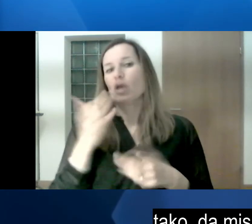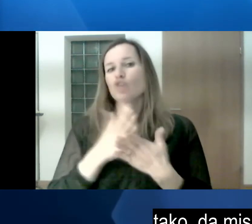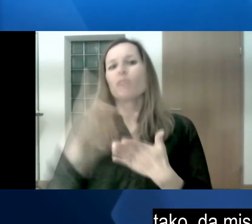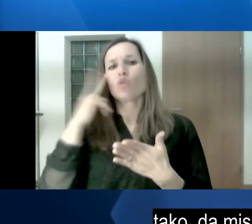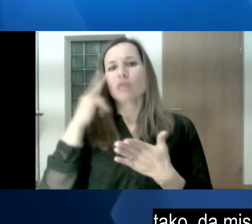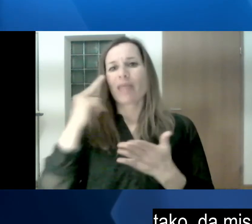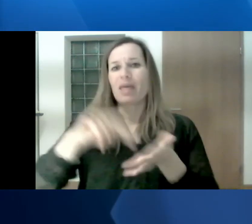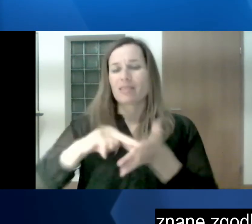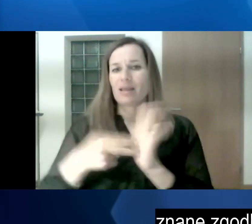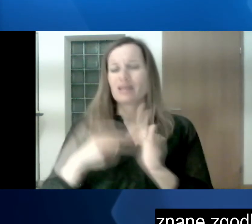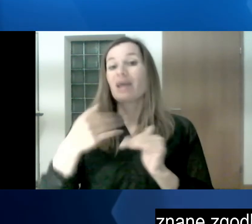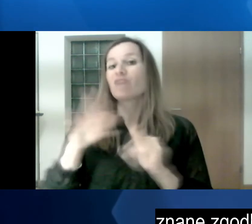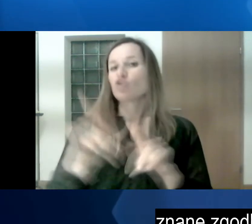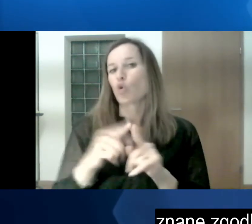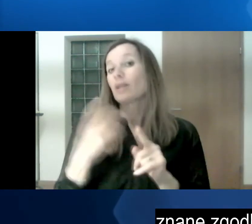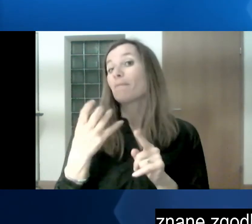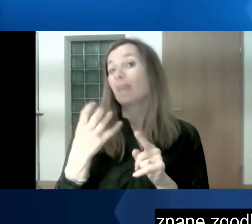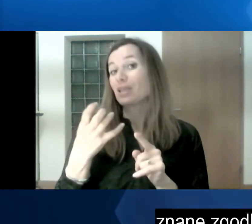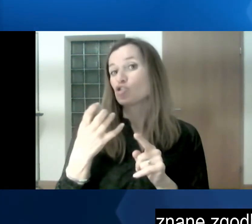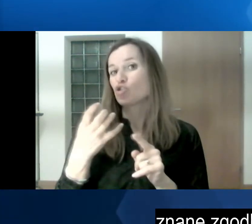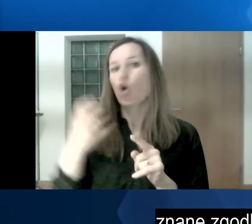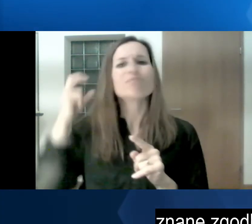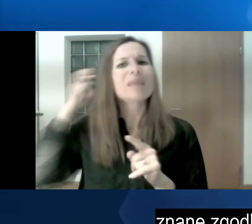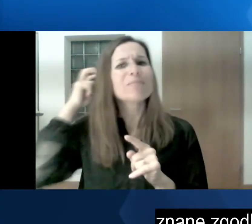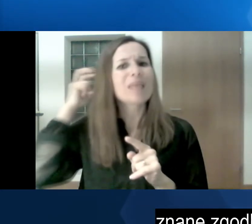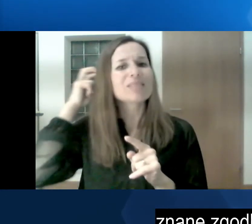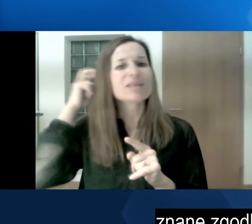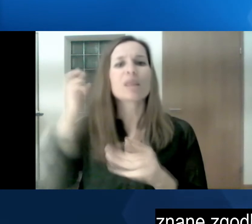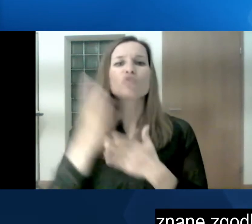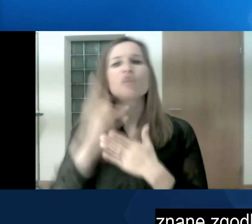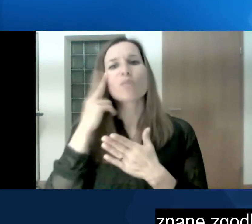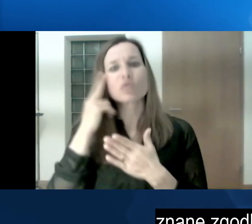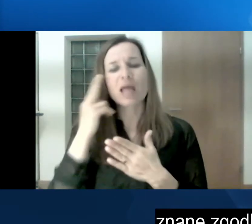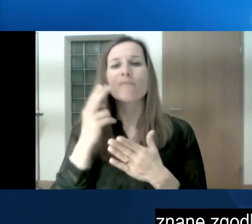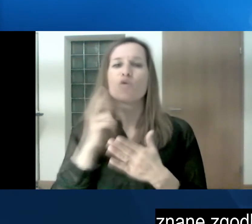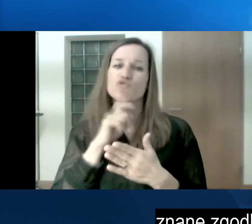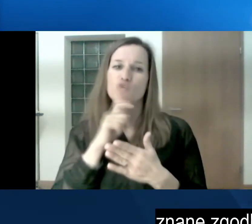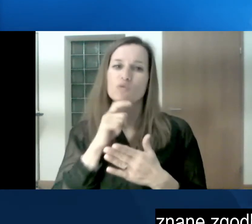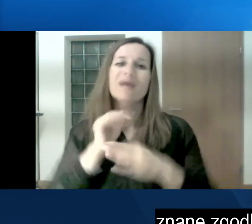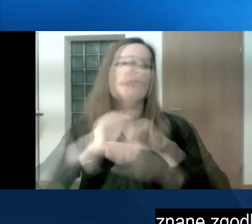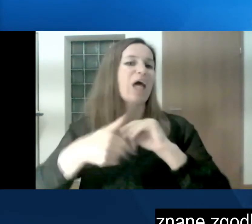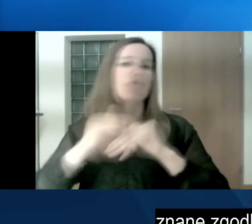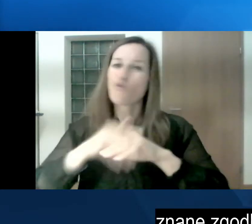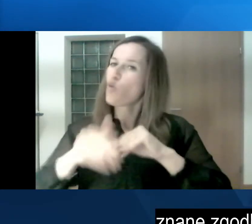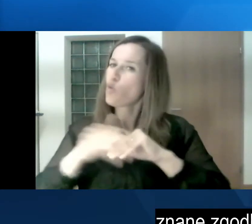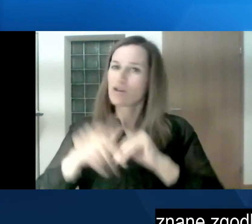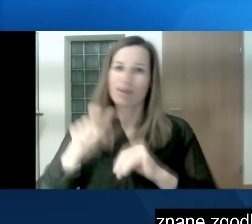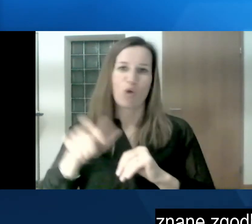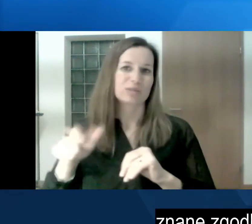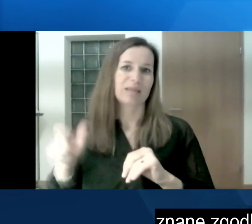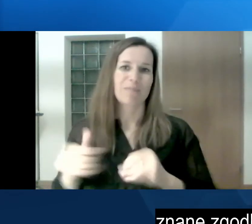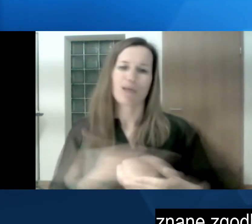500 implantirancev, znane zgodbe, zadovoljne osebe, od dojenčka, otroka